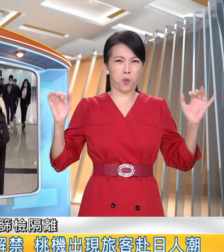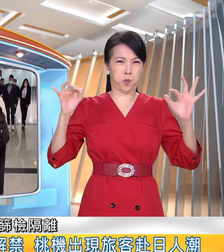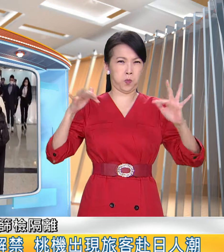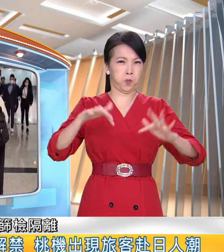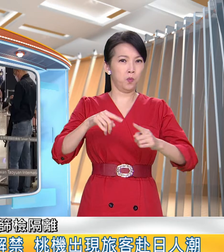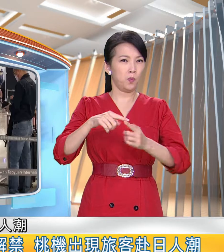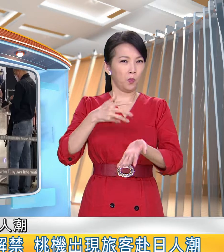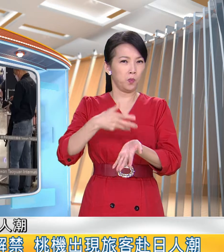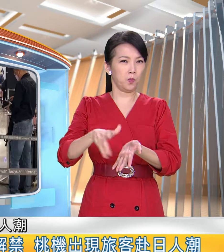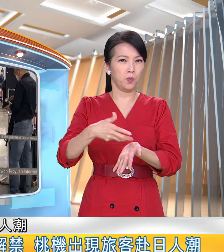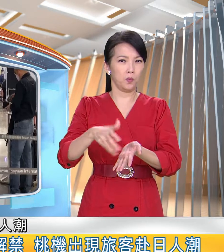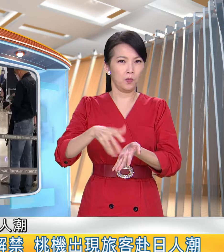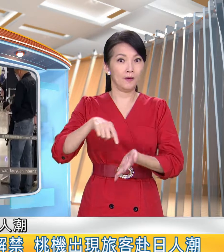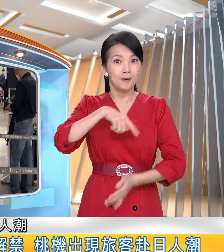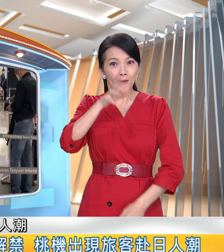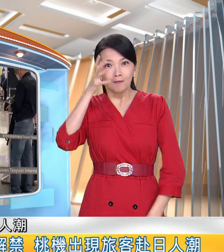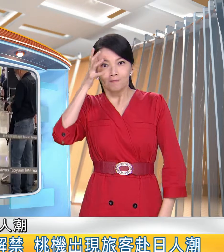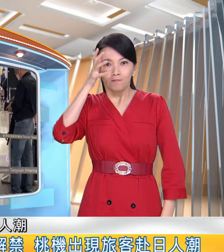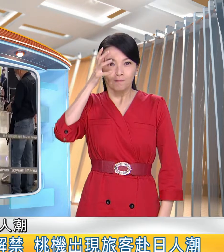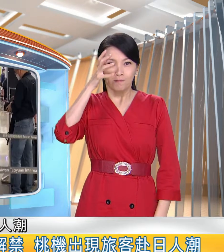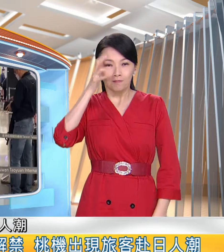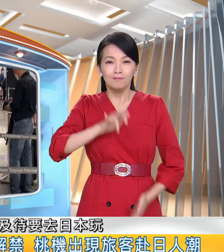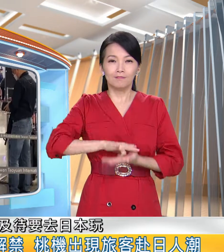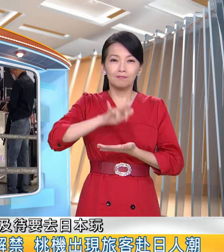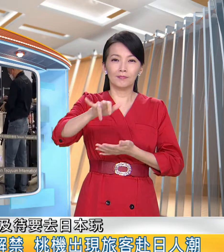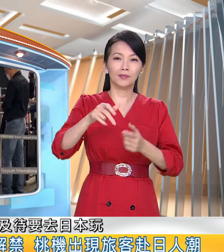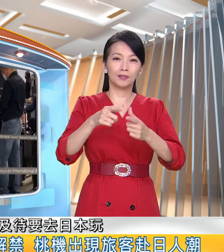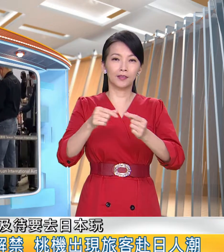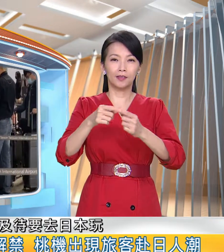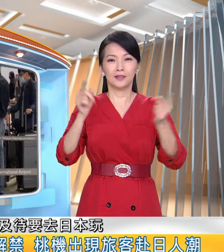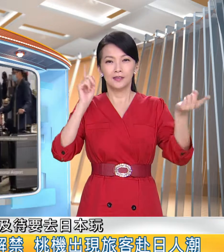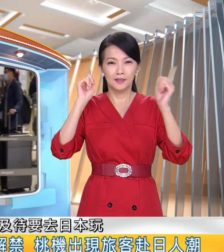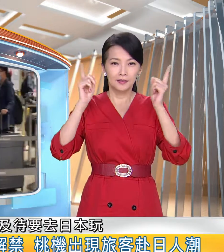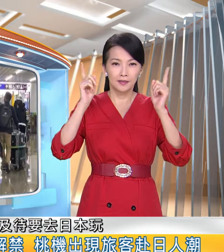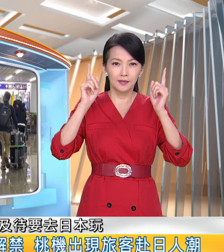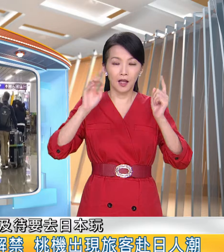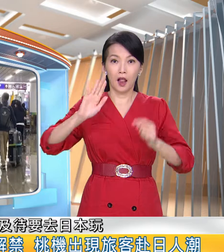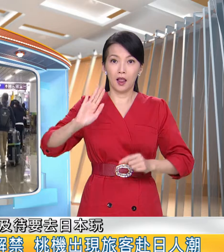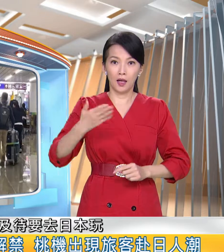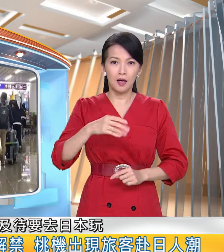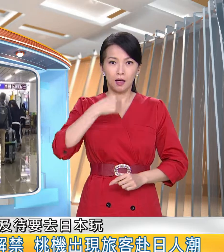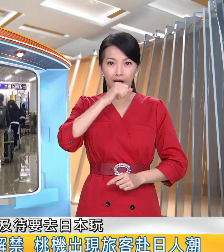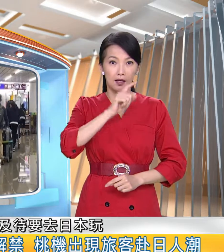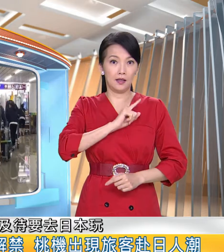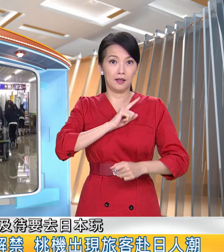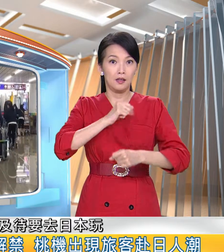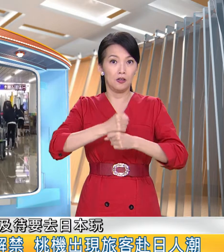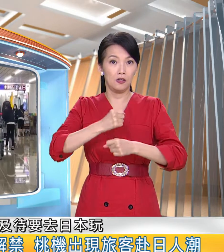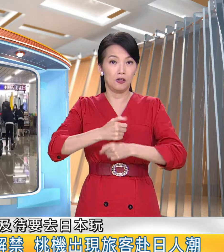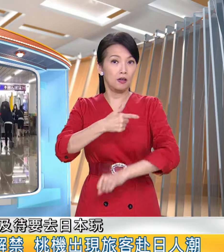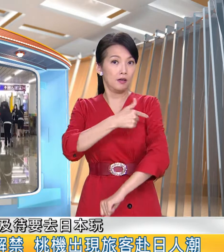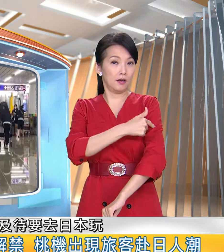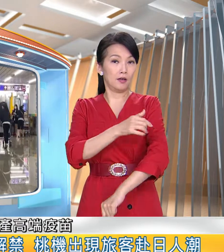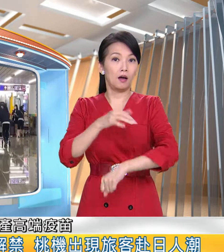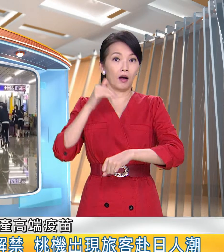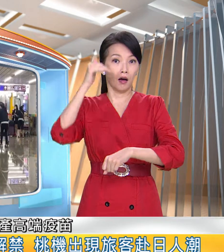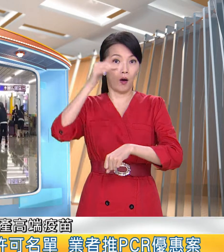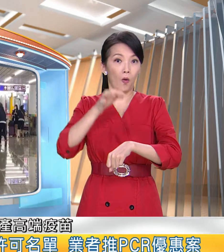桃园机场涌现人潮，许多民众迫不及待要去日本玩。而针对台湾